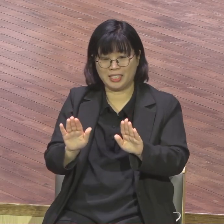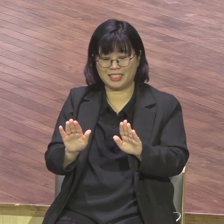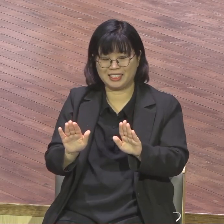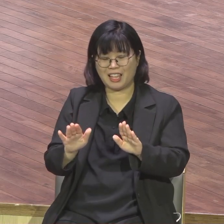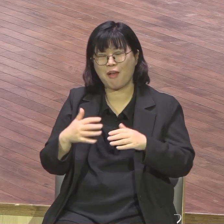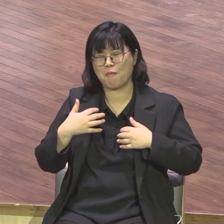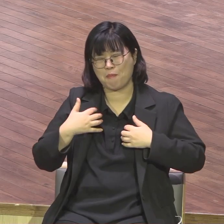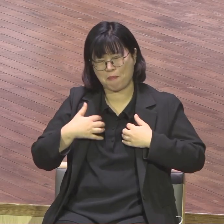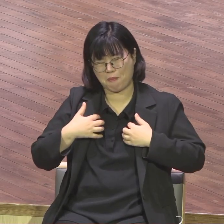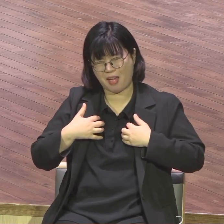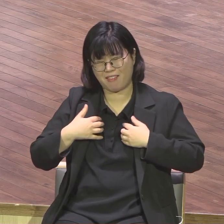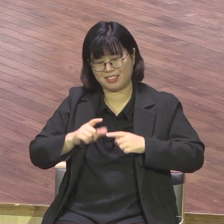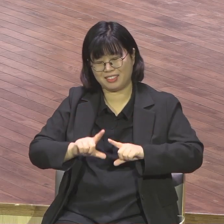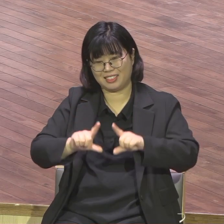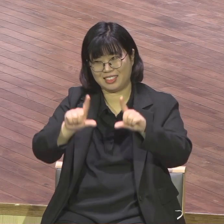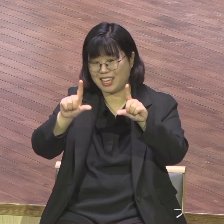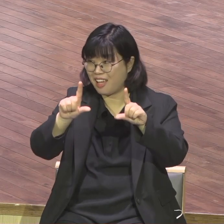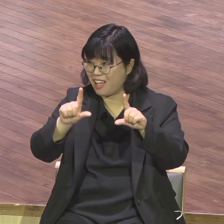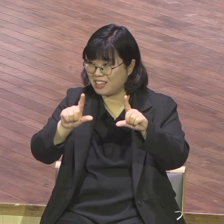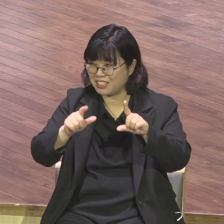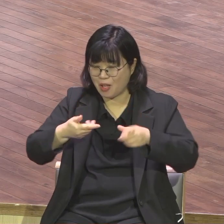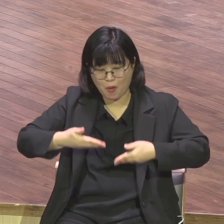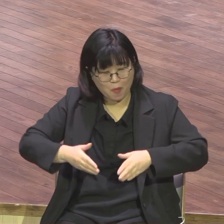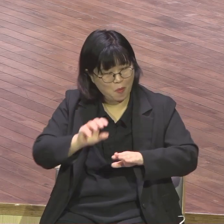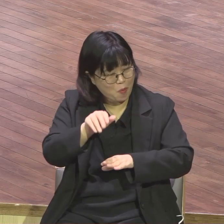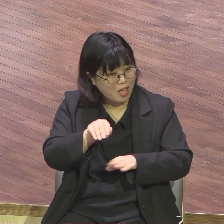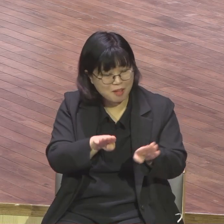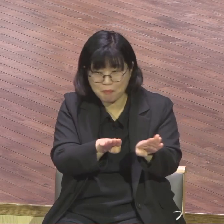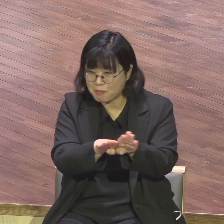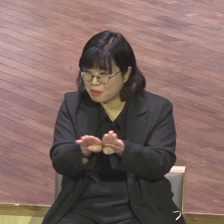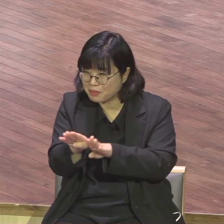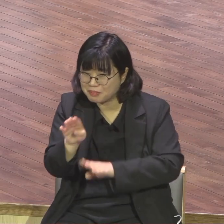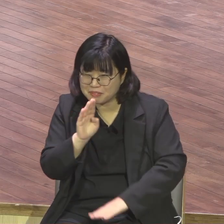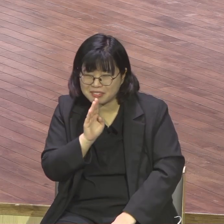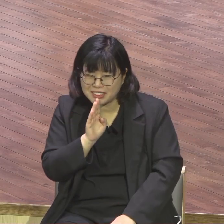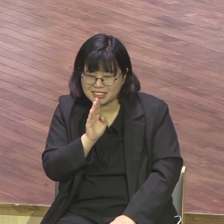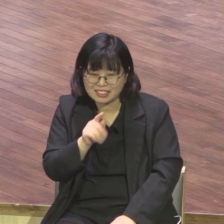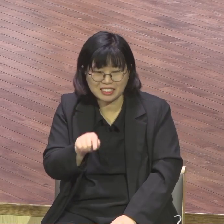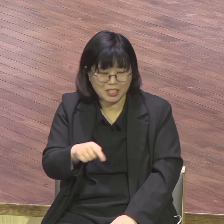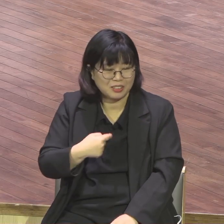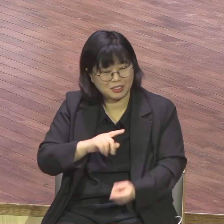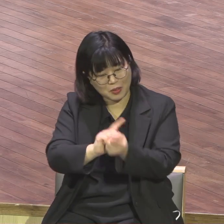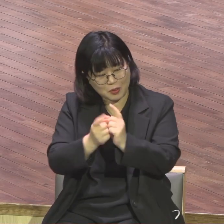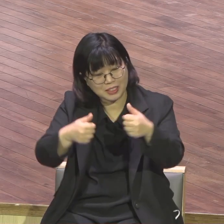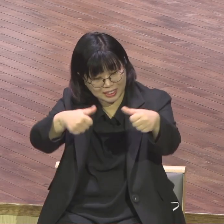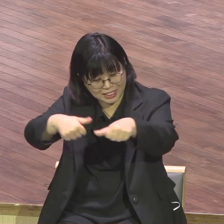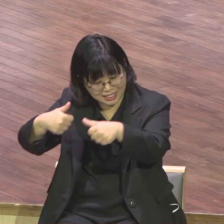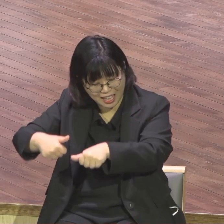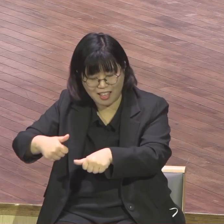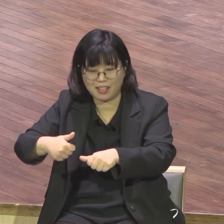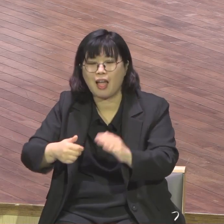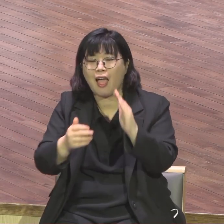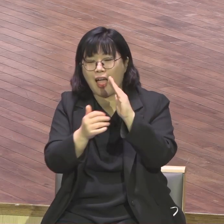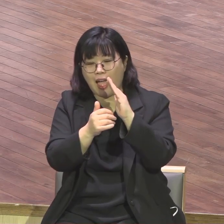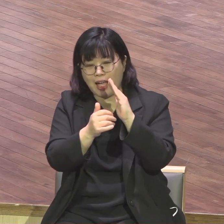분들이 고향으로 많이 간 것 같은데 서로 인사합시다. 가문을 복음합시다.